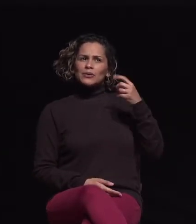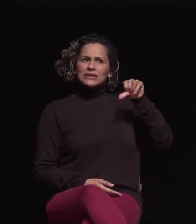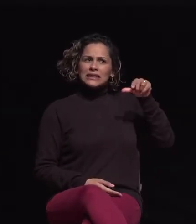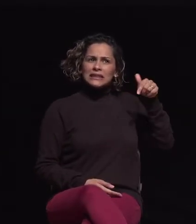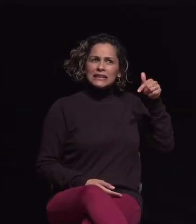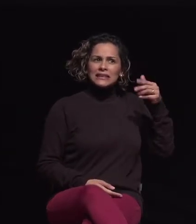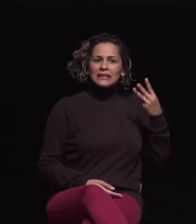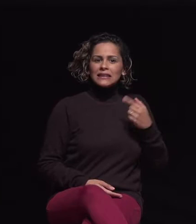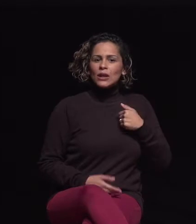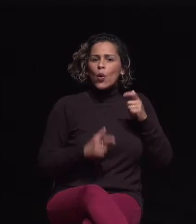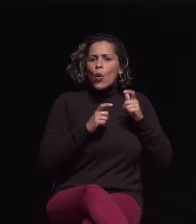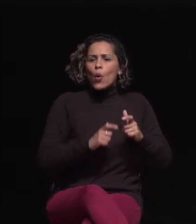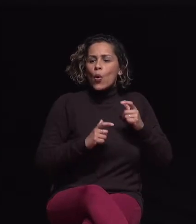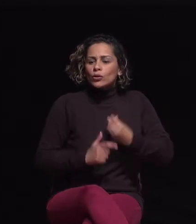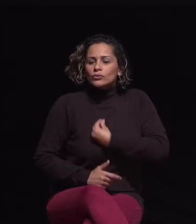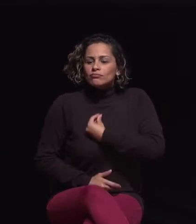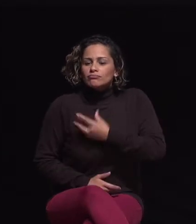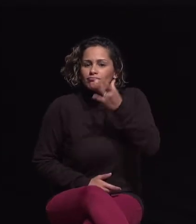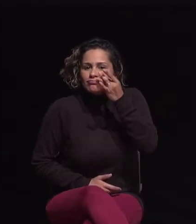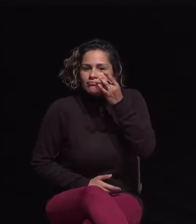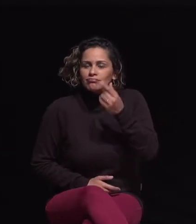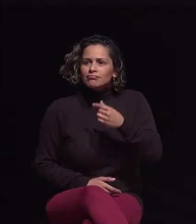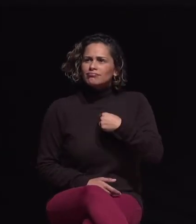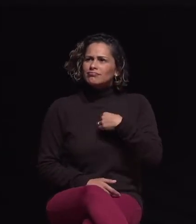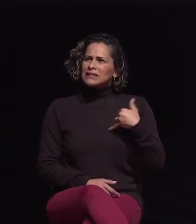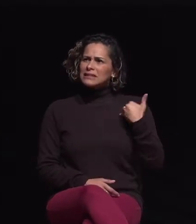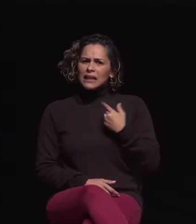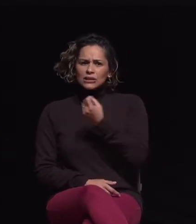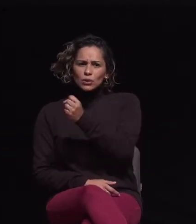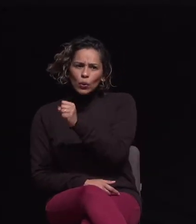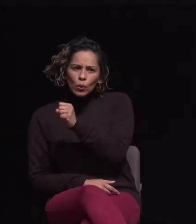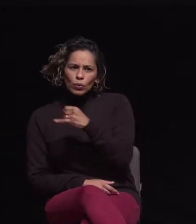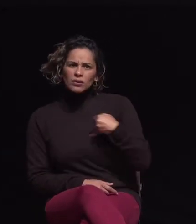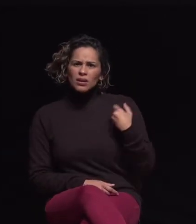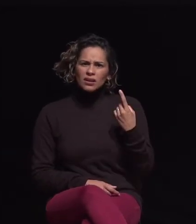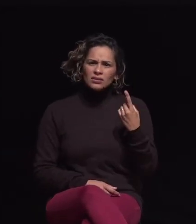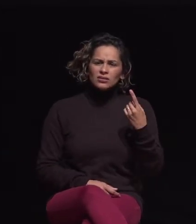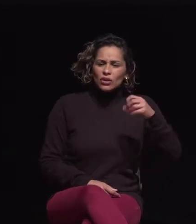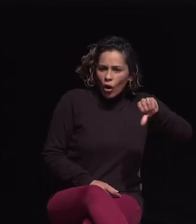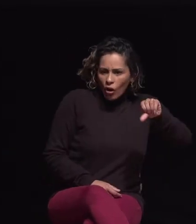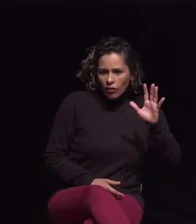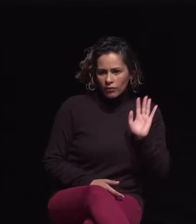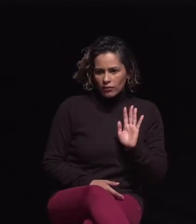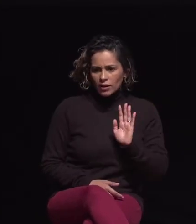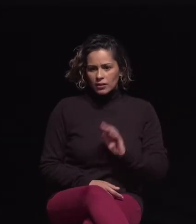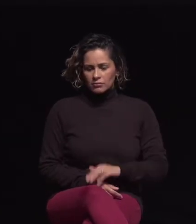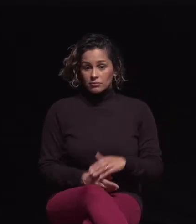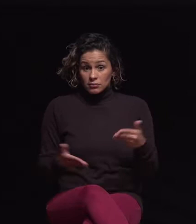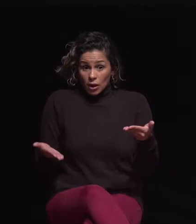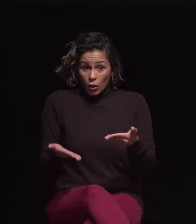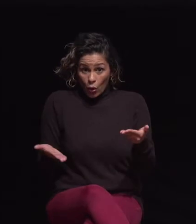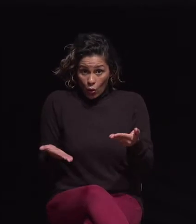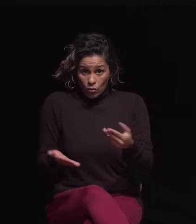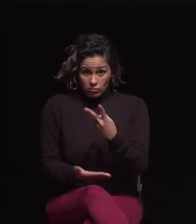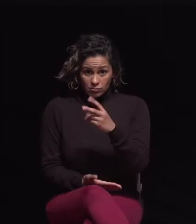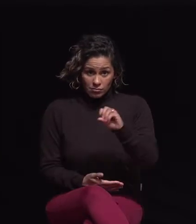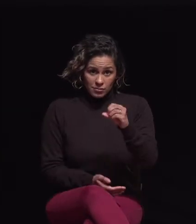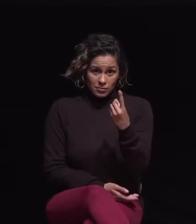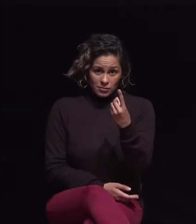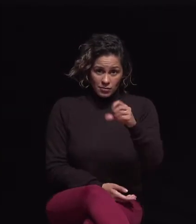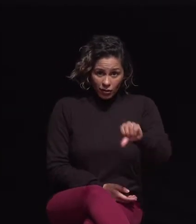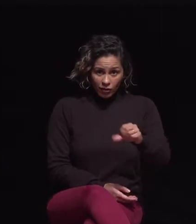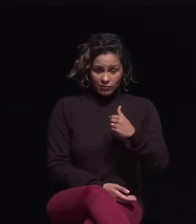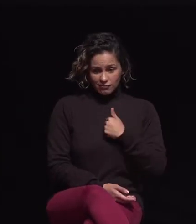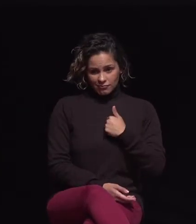fazendo uma viagem no tempo. Eu tinha 8, eu tinha 9. E aí nós estamos em 2019. Eu